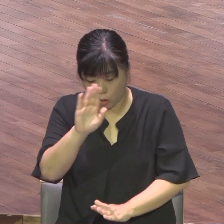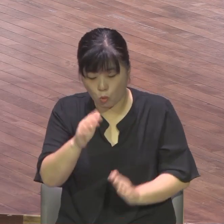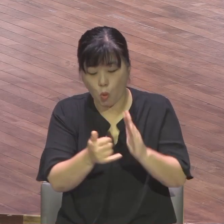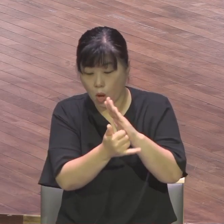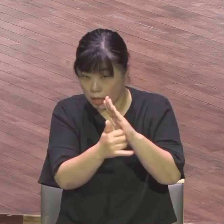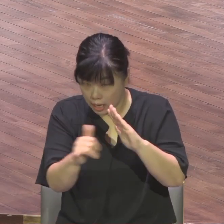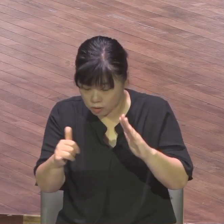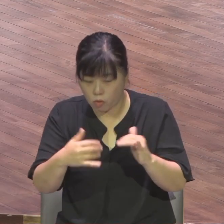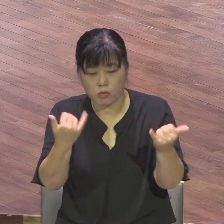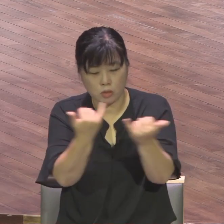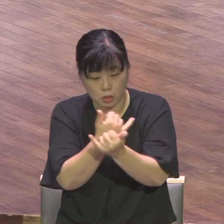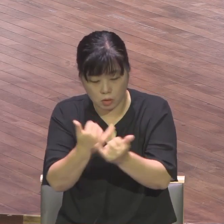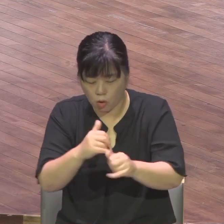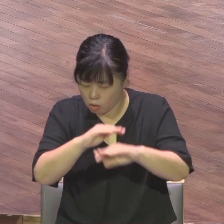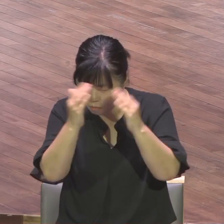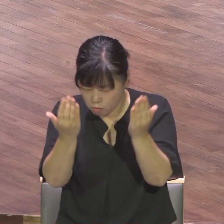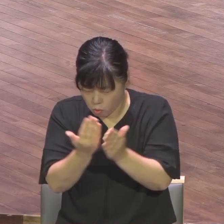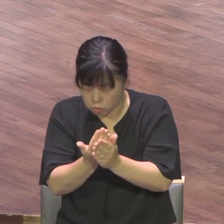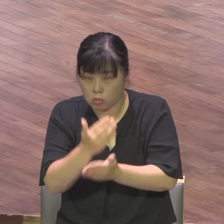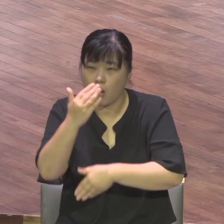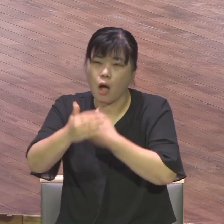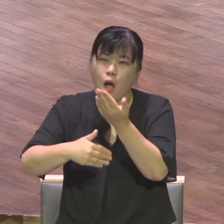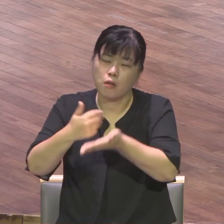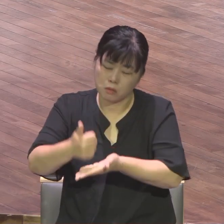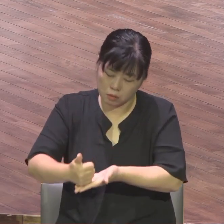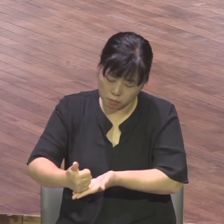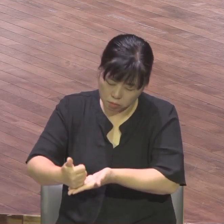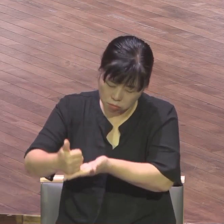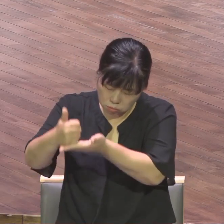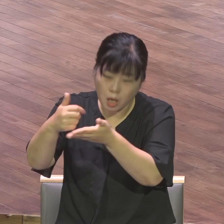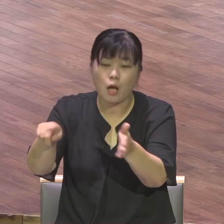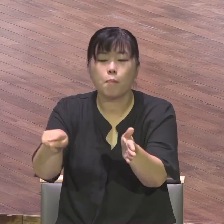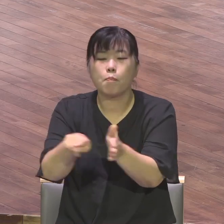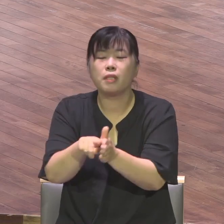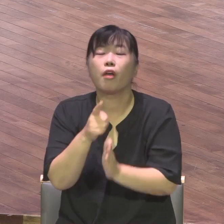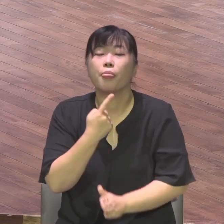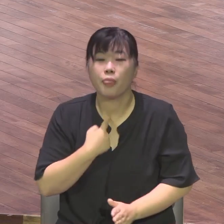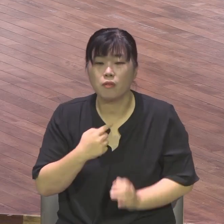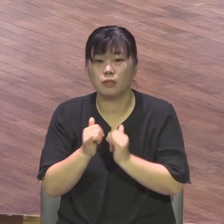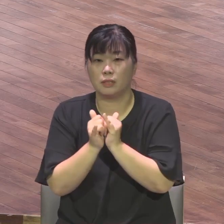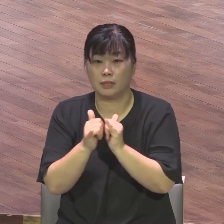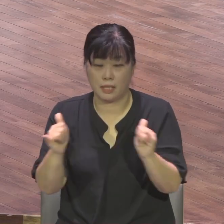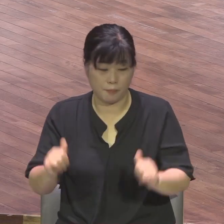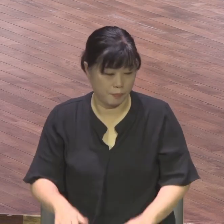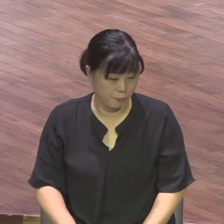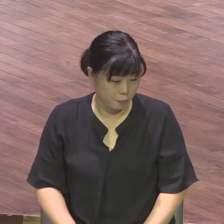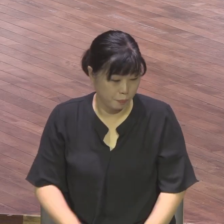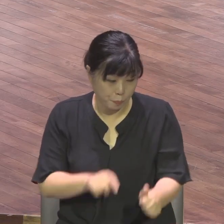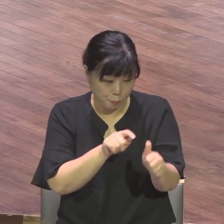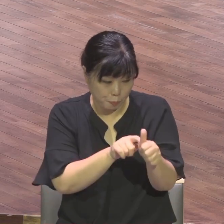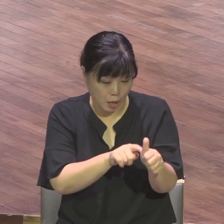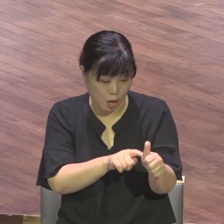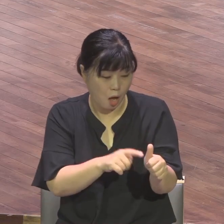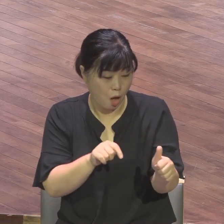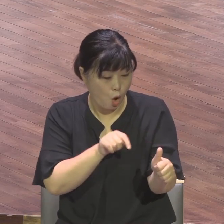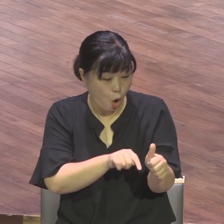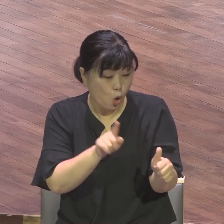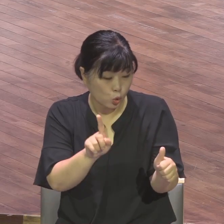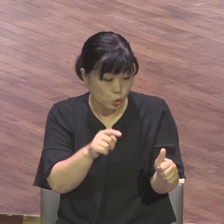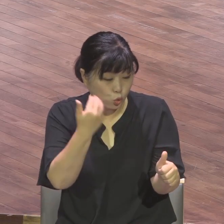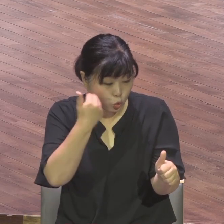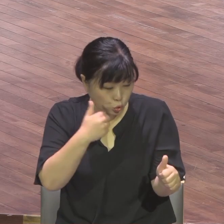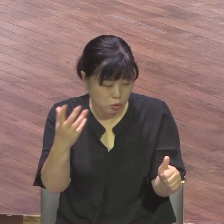다 하나님을 경외했다 그랬어. 자, 2절 보세요. 그가 경건하여